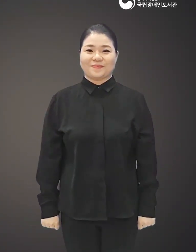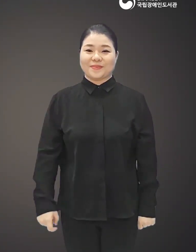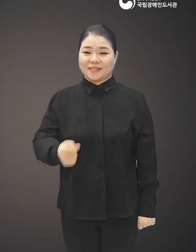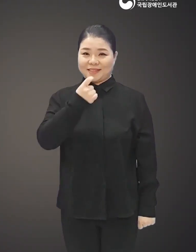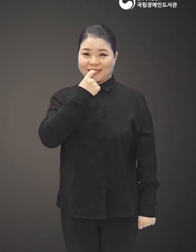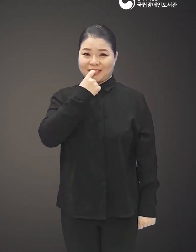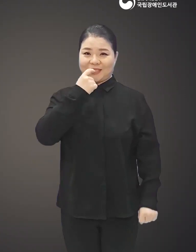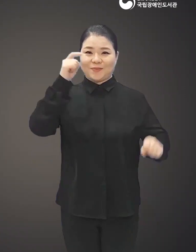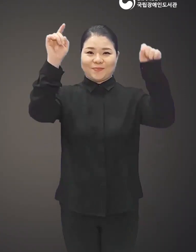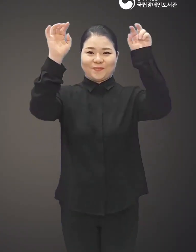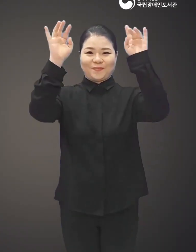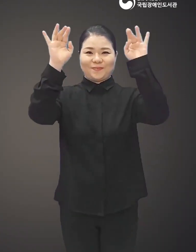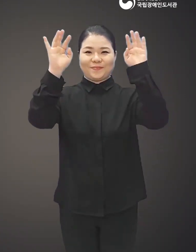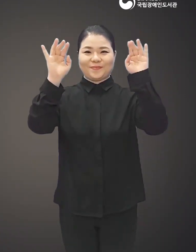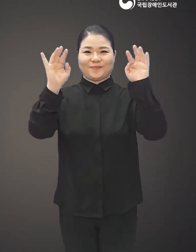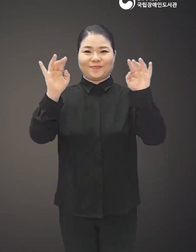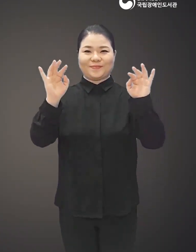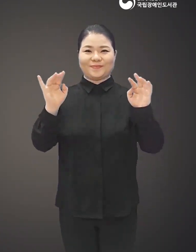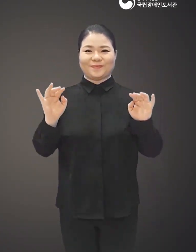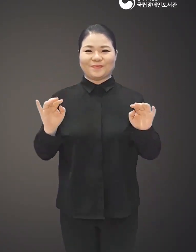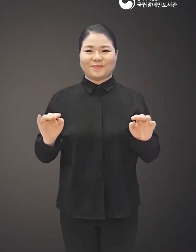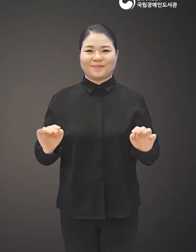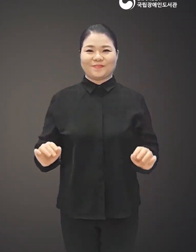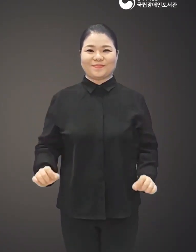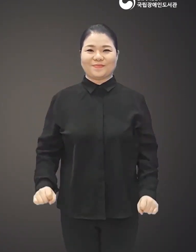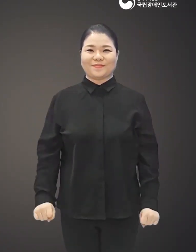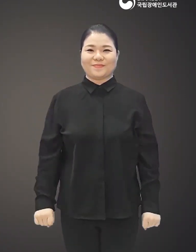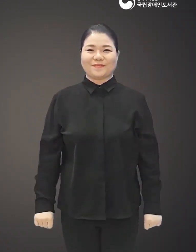눈이 내리고 있습니다.